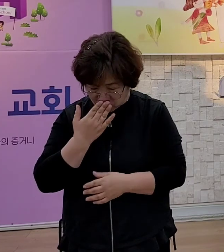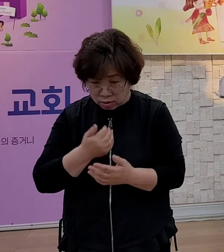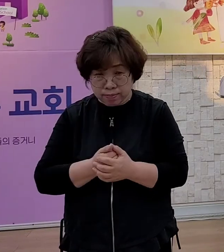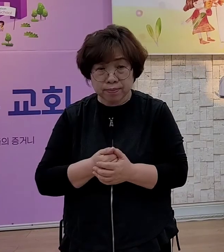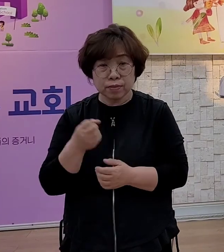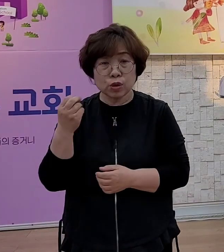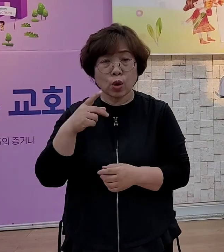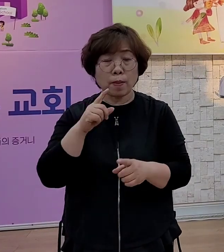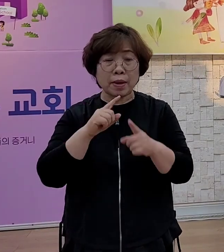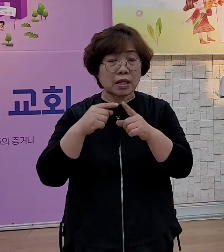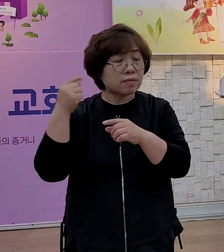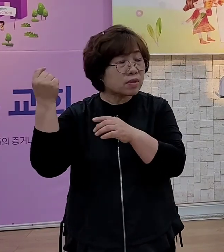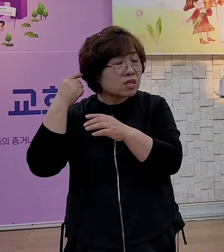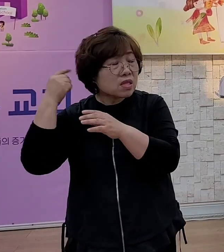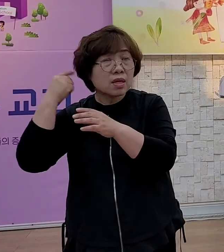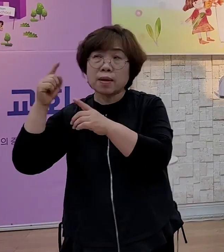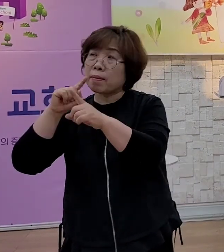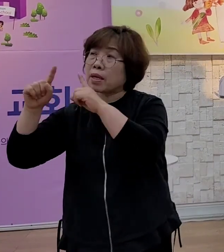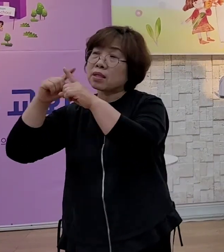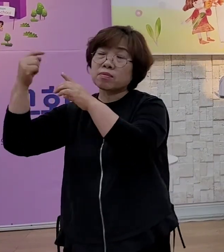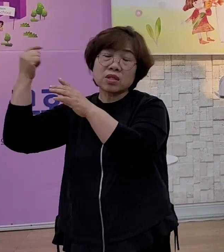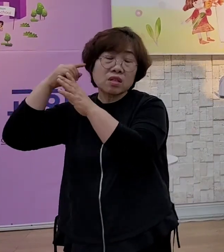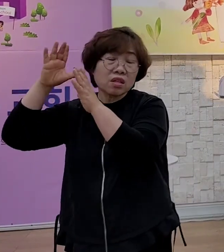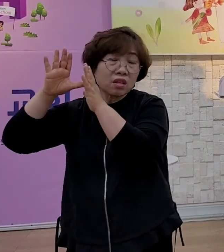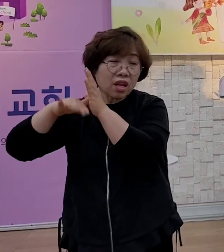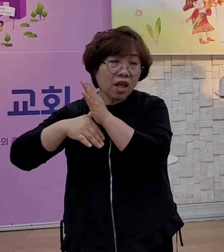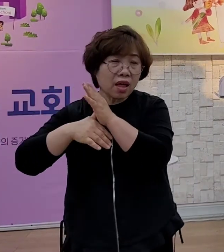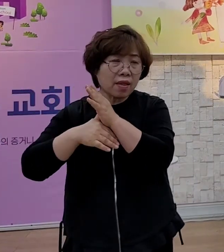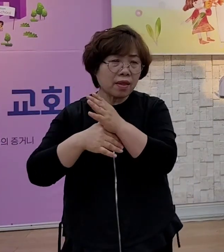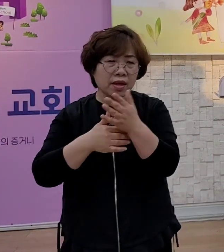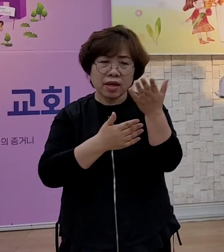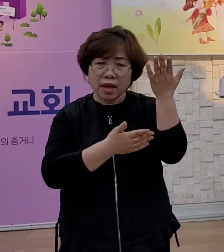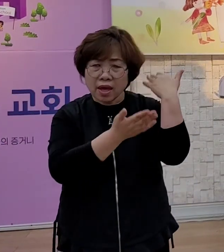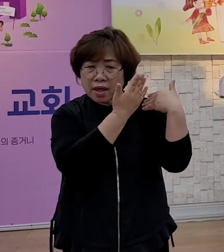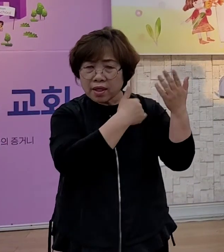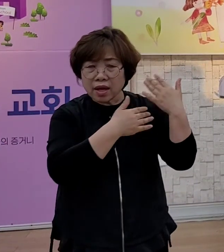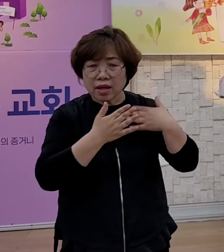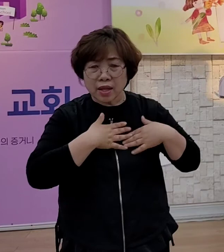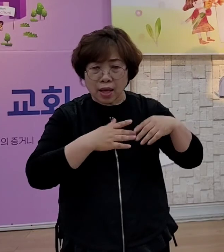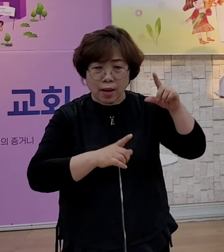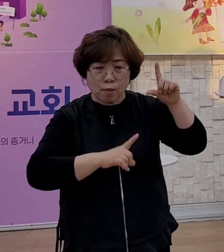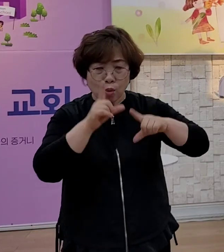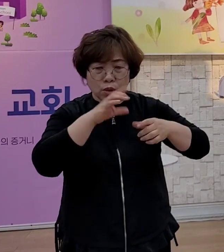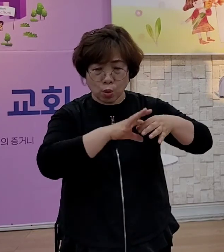그리고 말씀이 들려올 때 내가 과거에 어떻게 살아왔던